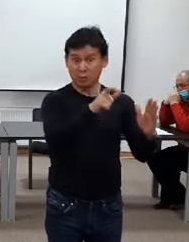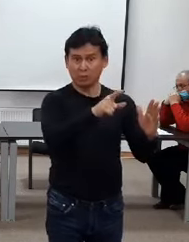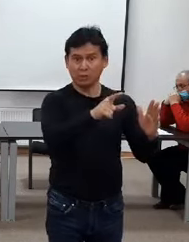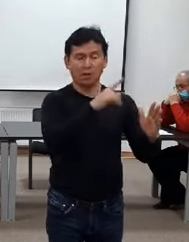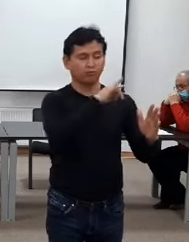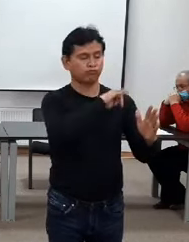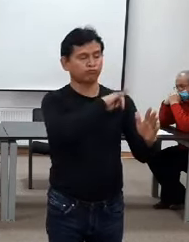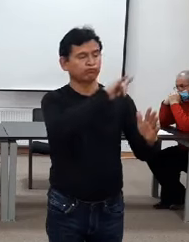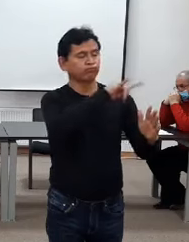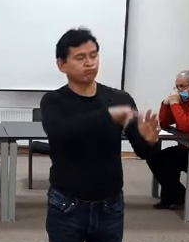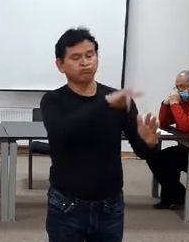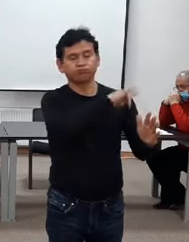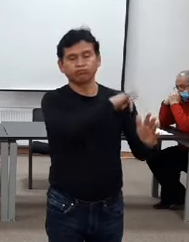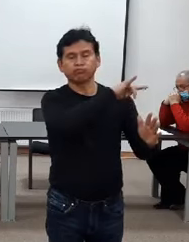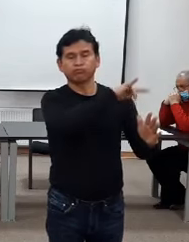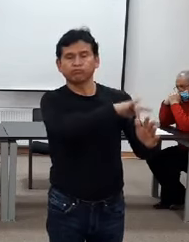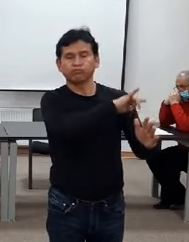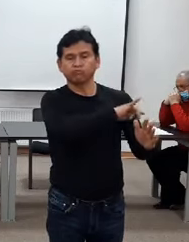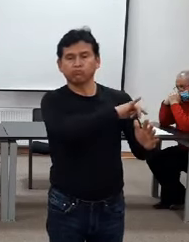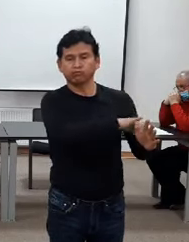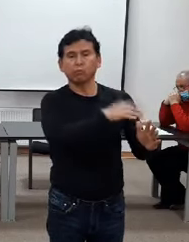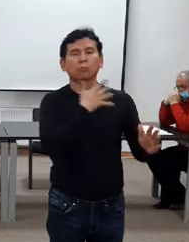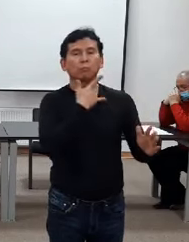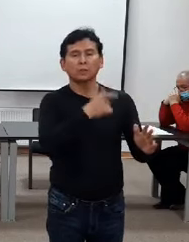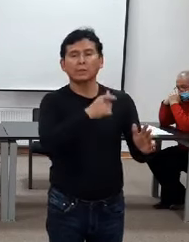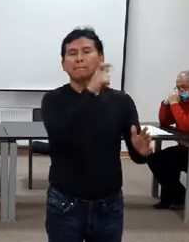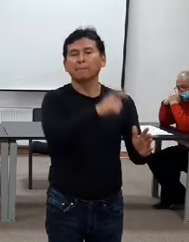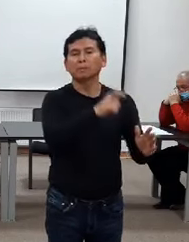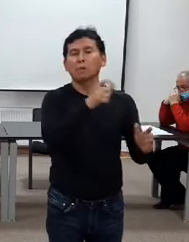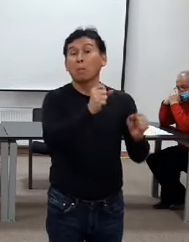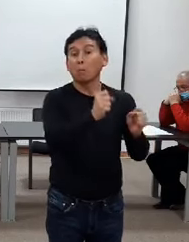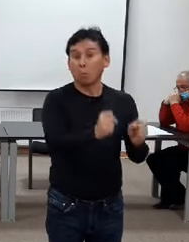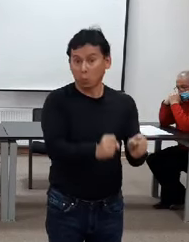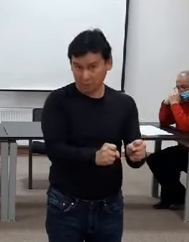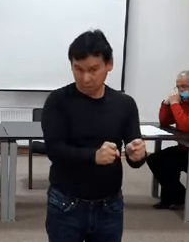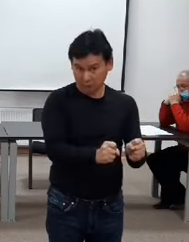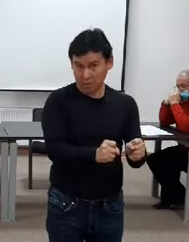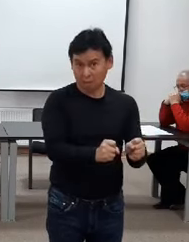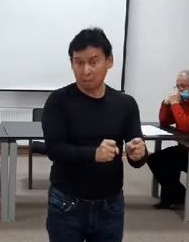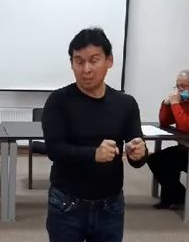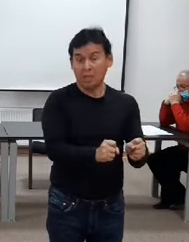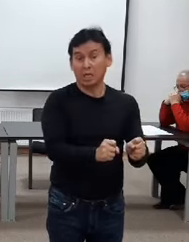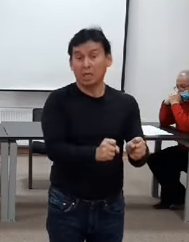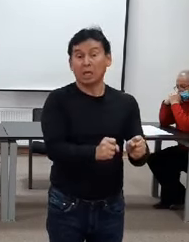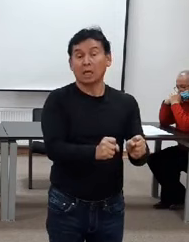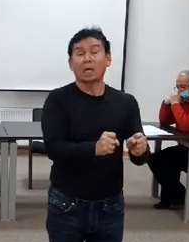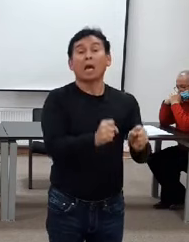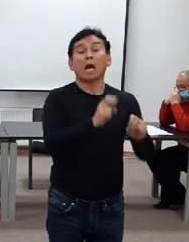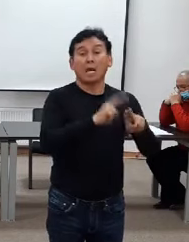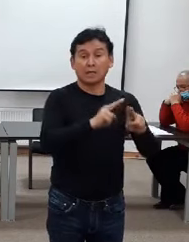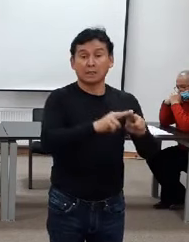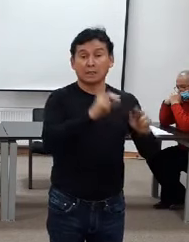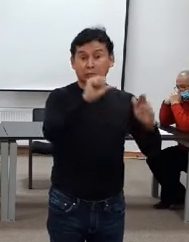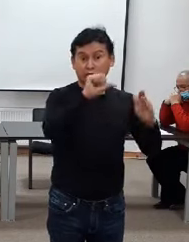alto riesgo en la metropolitana y además por ser personas que pueden efectivamente realizar esa cuarentena.